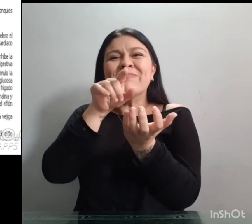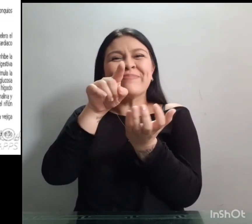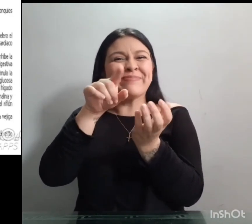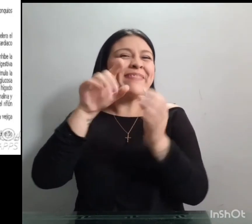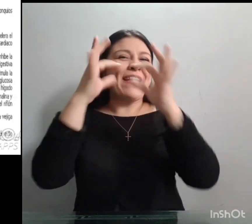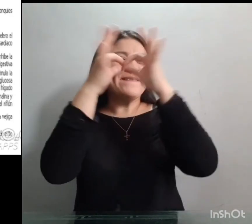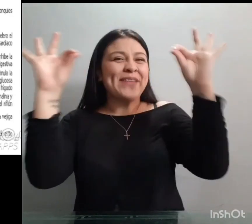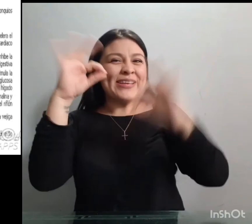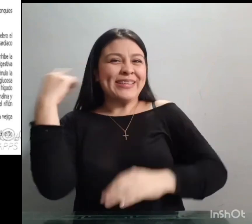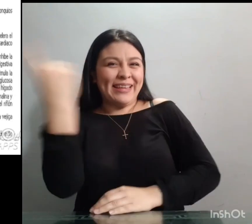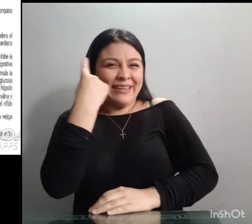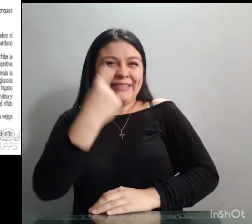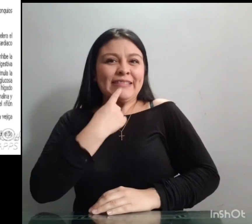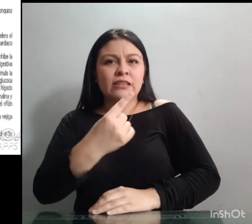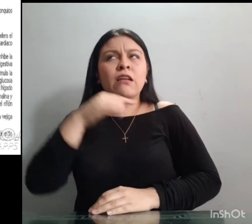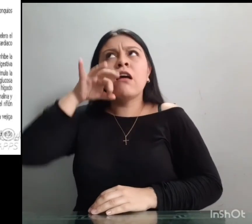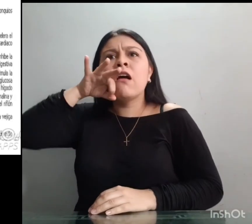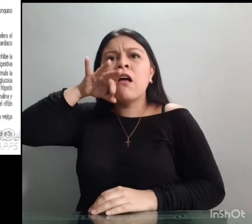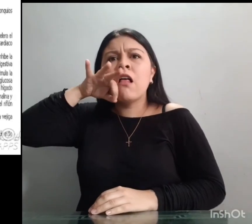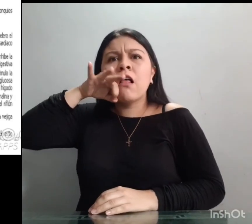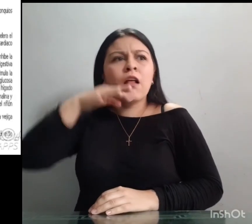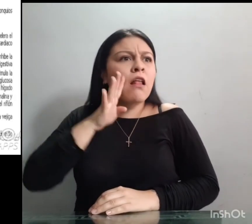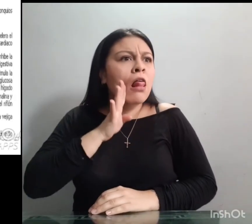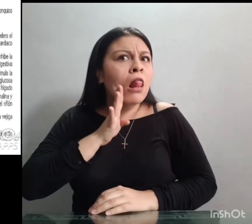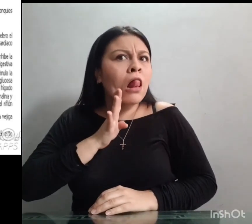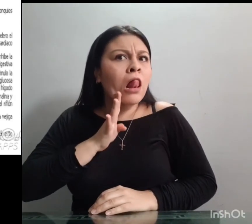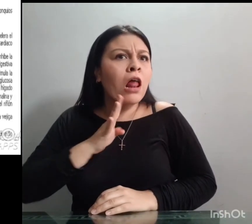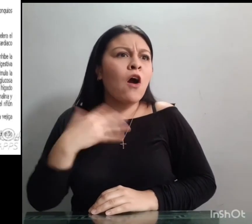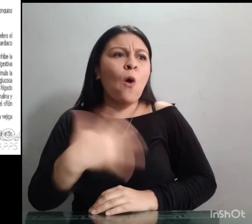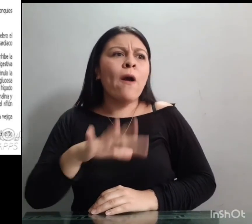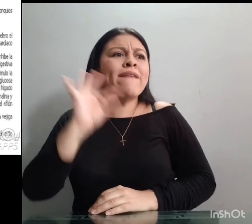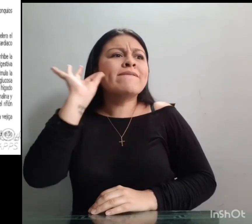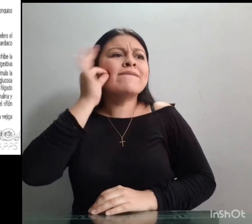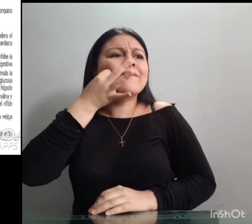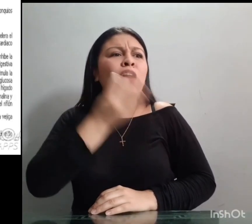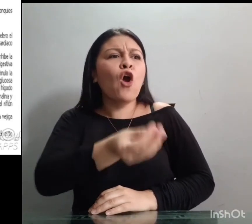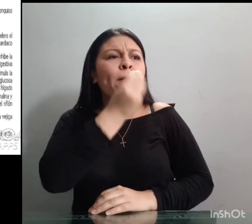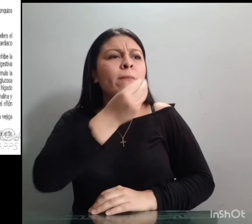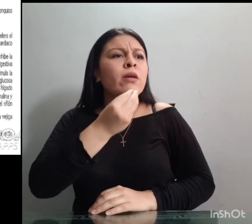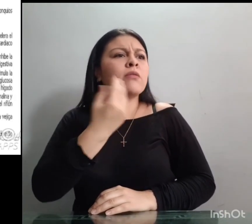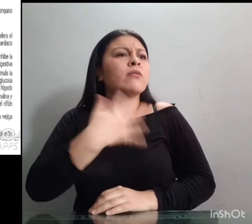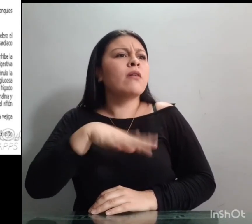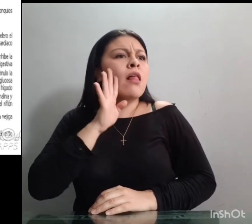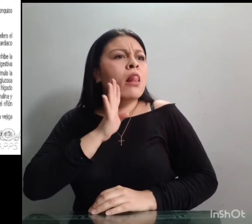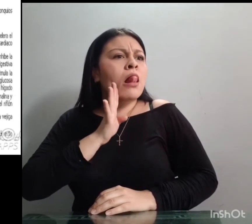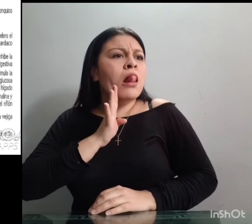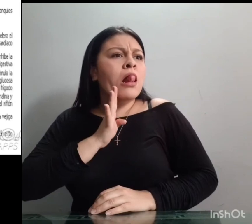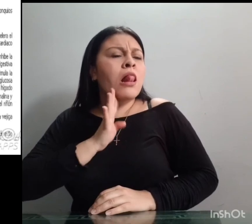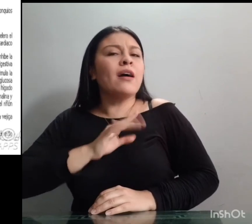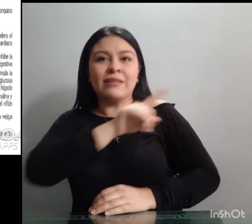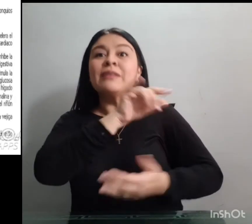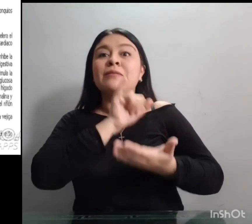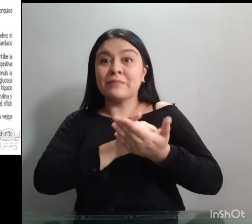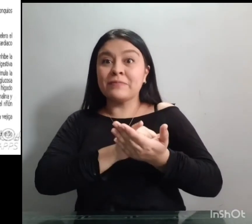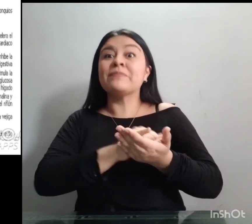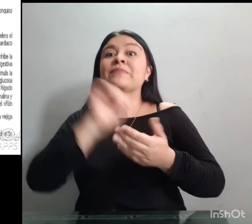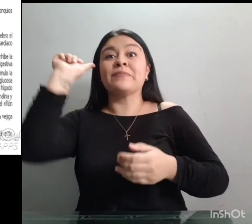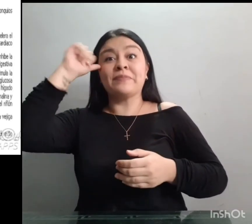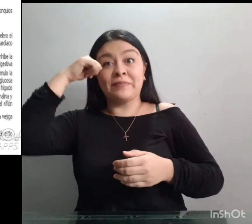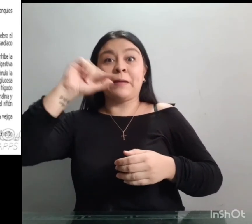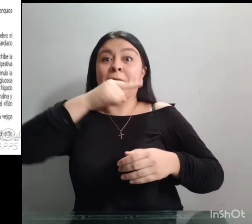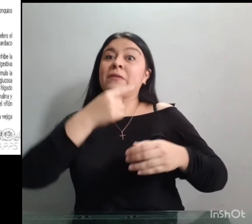la comida? Esa respuesta es del sistema parasimpático. Y cuando disminuye la producción, pues entonces es